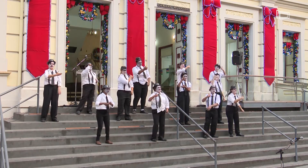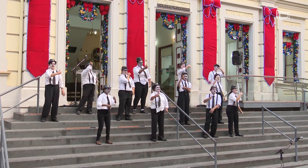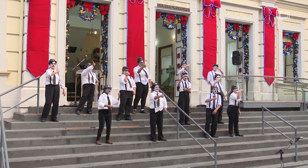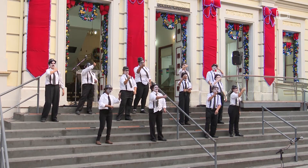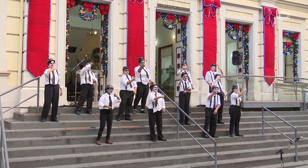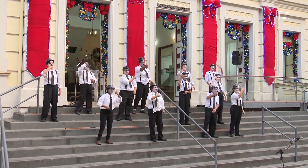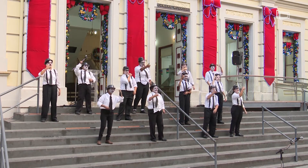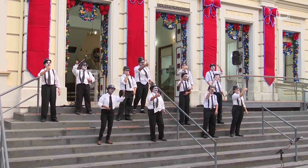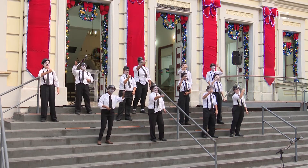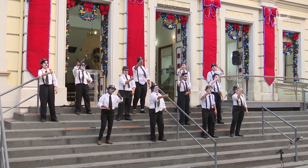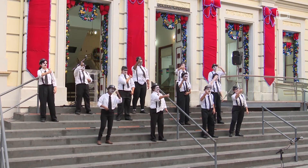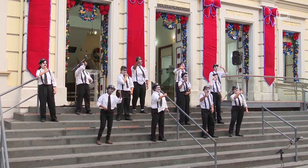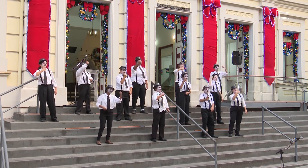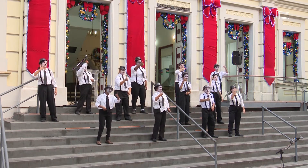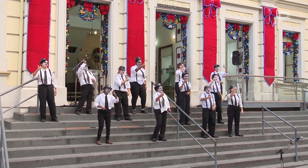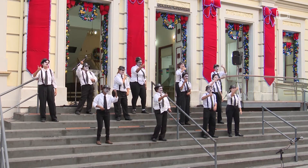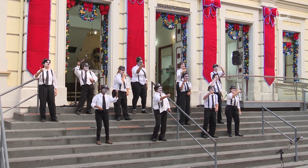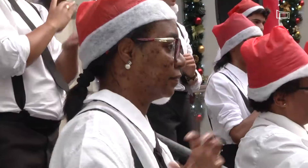melhor